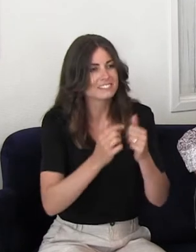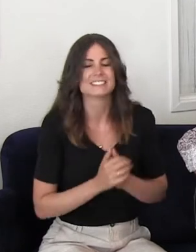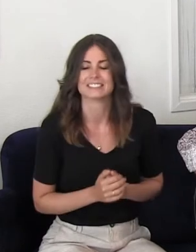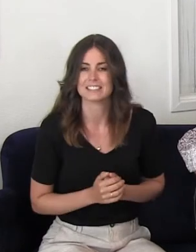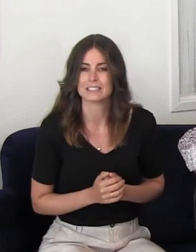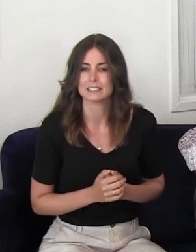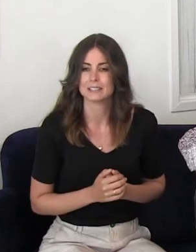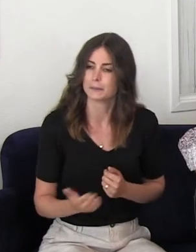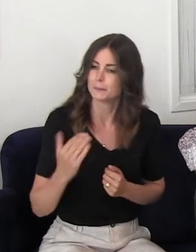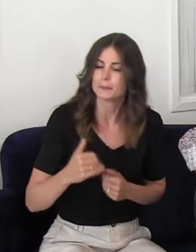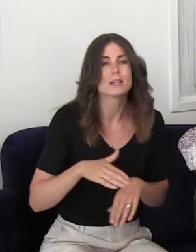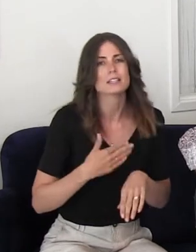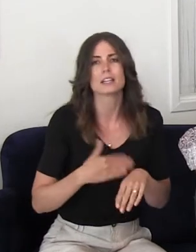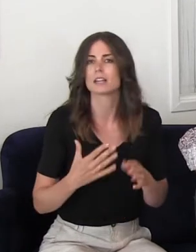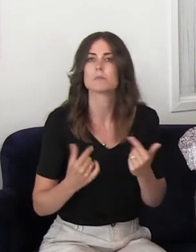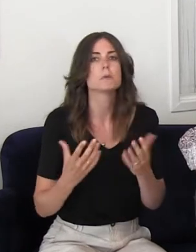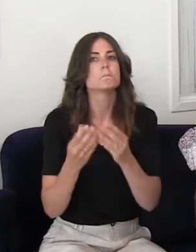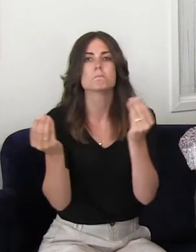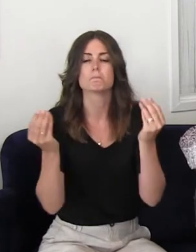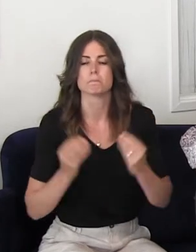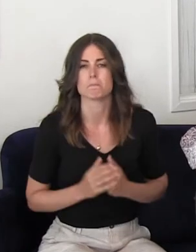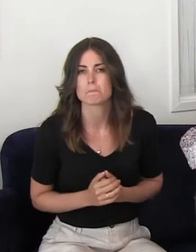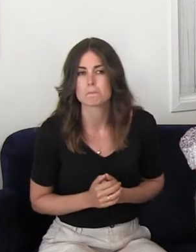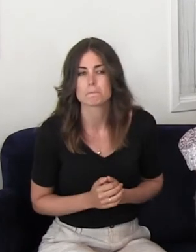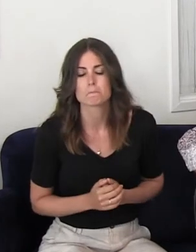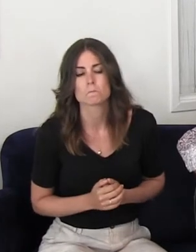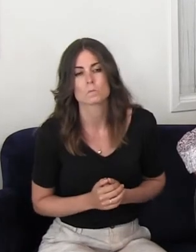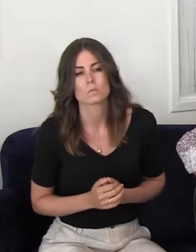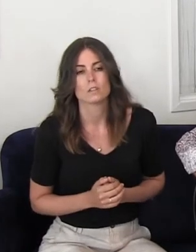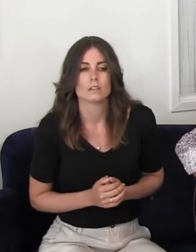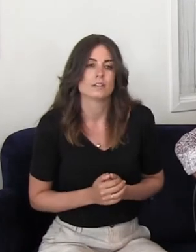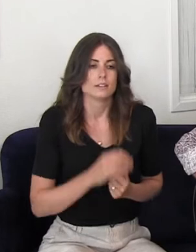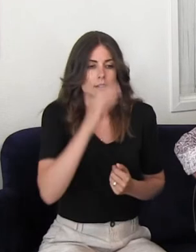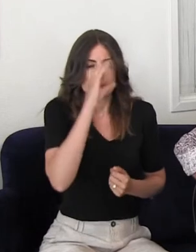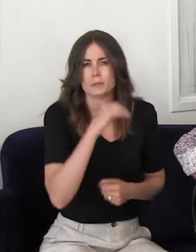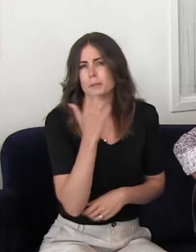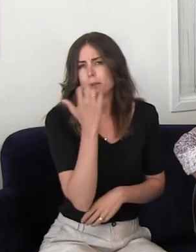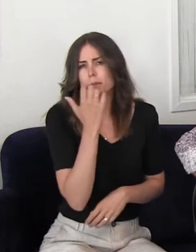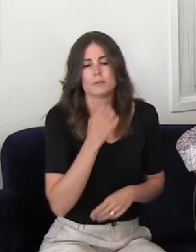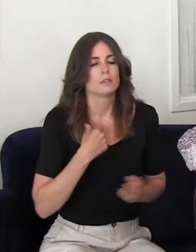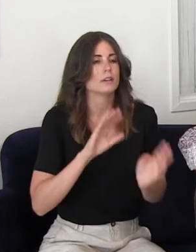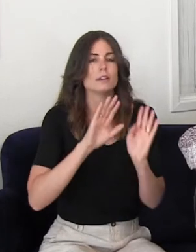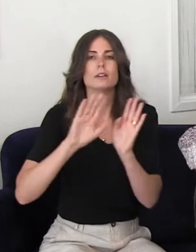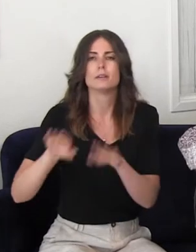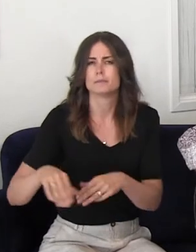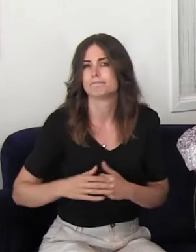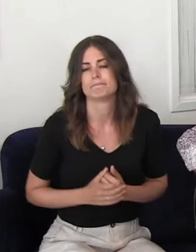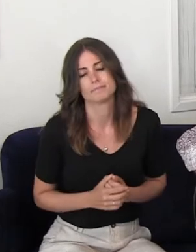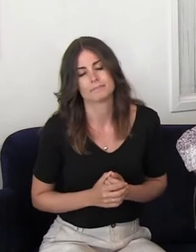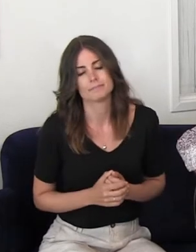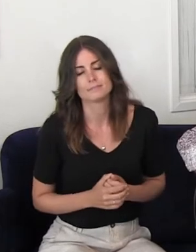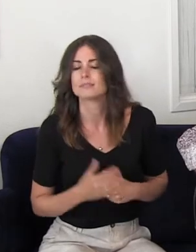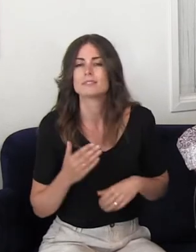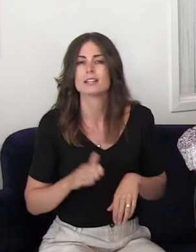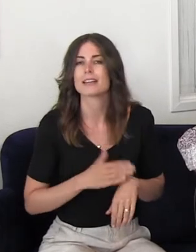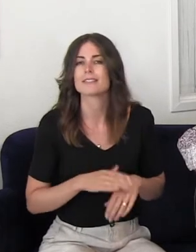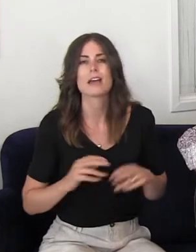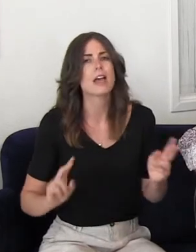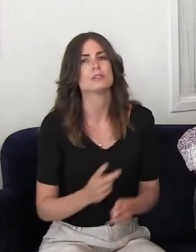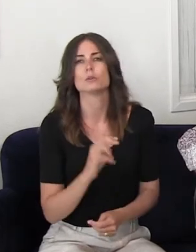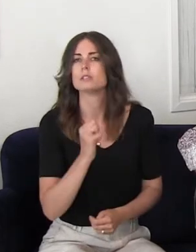Så visslar han på katten, men katten, han försvann. Luffaren är frusen, så lika glad är han.